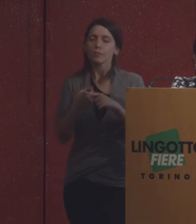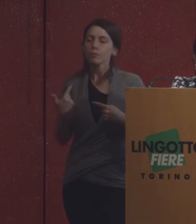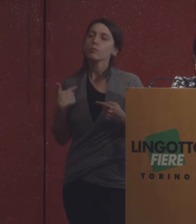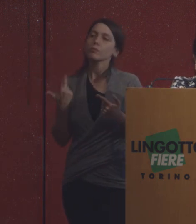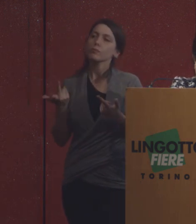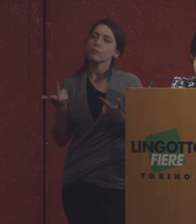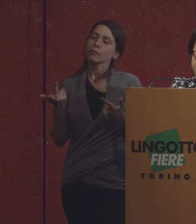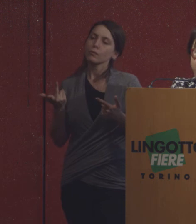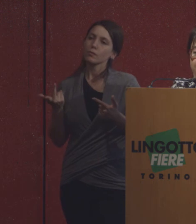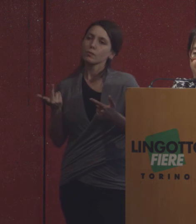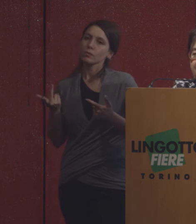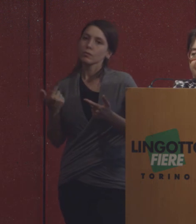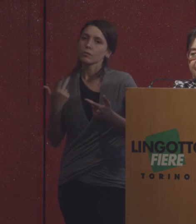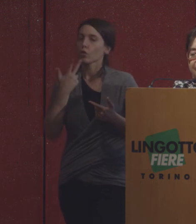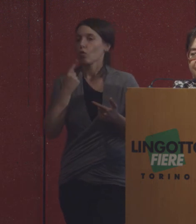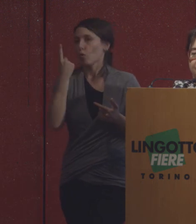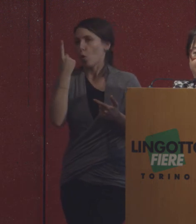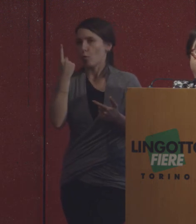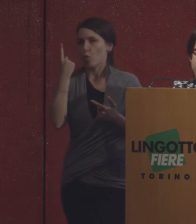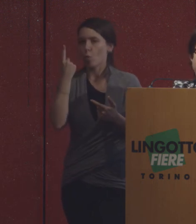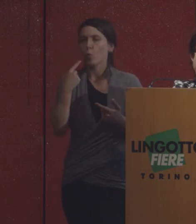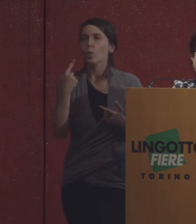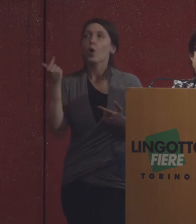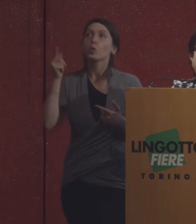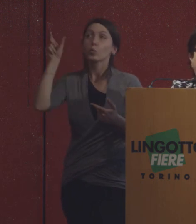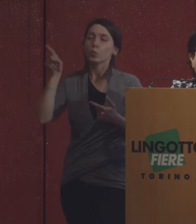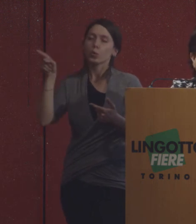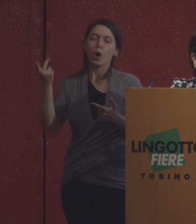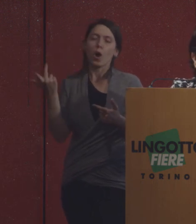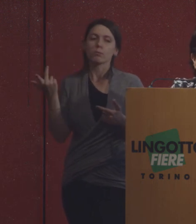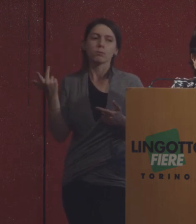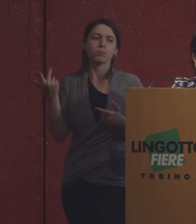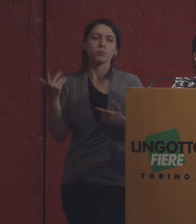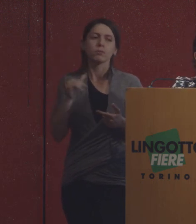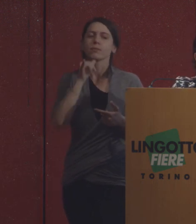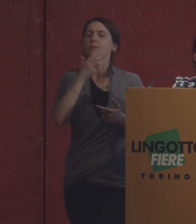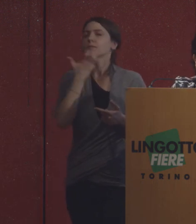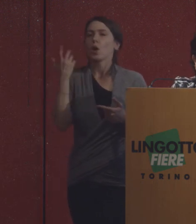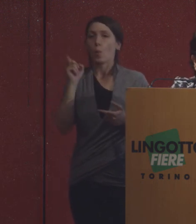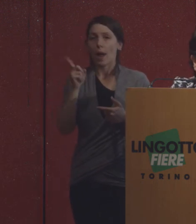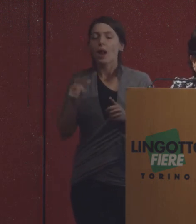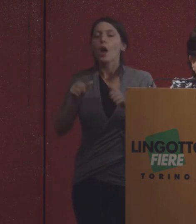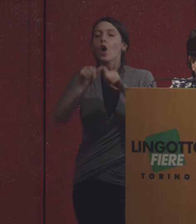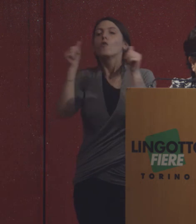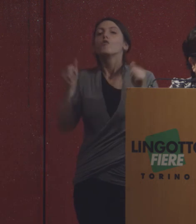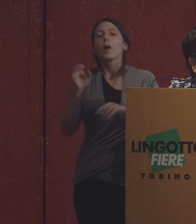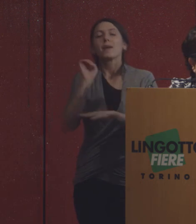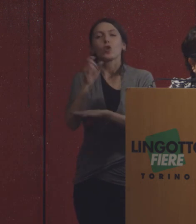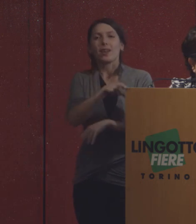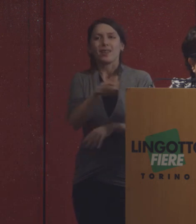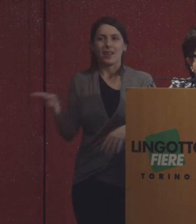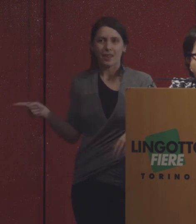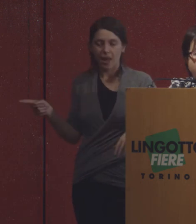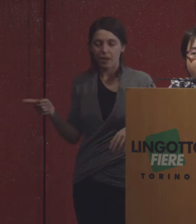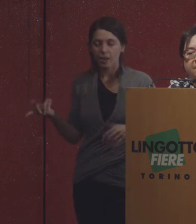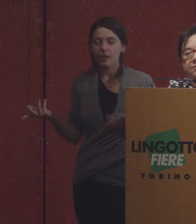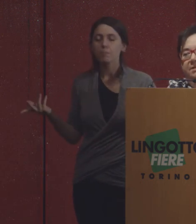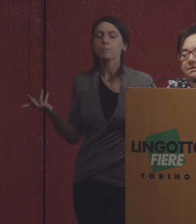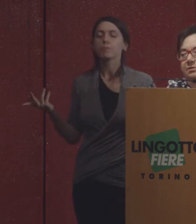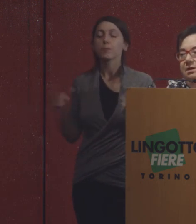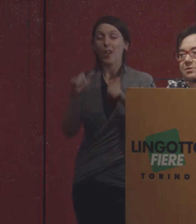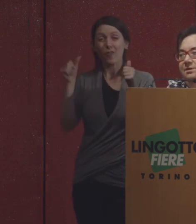dire, una cosa che Tullio De Mauro aveva molto a cuore, ed era la formazione degli insegnanti.